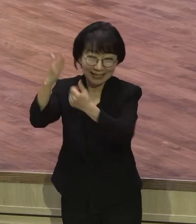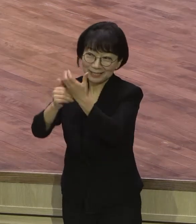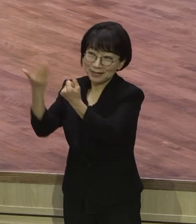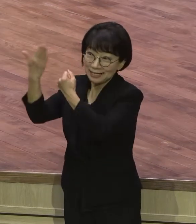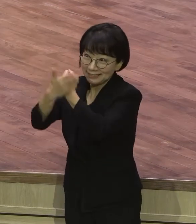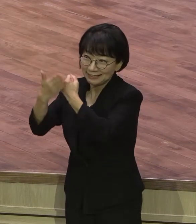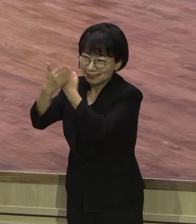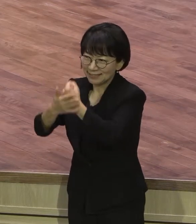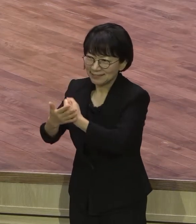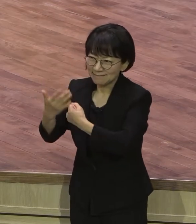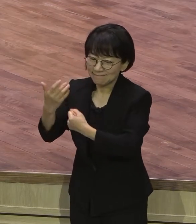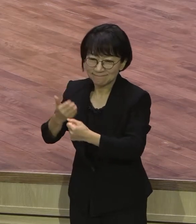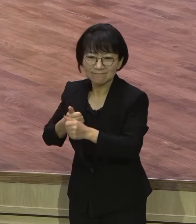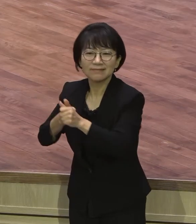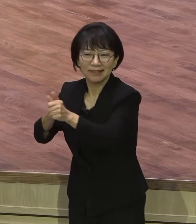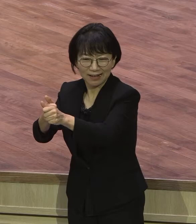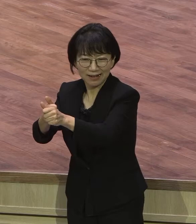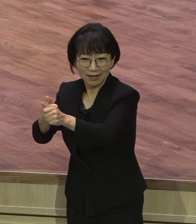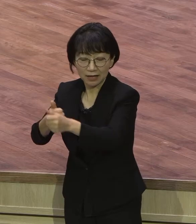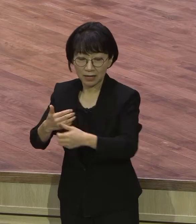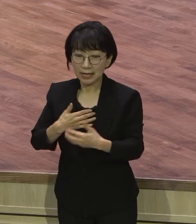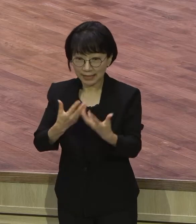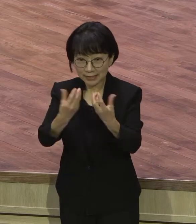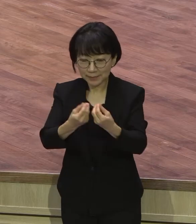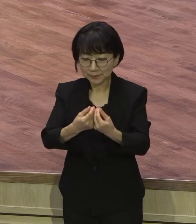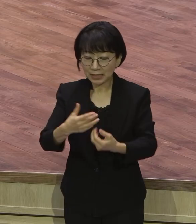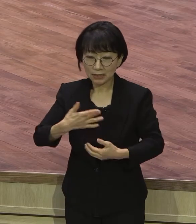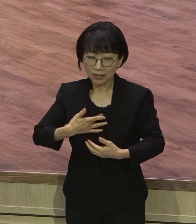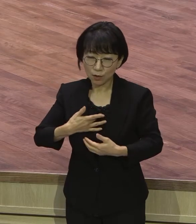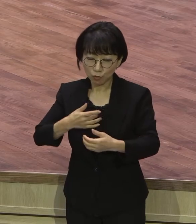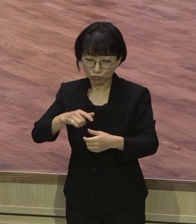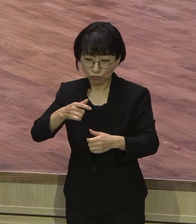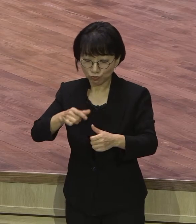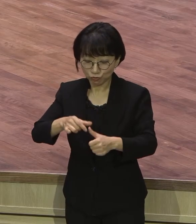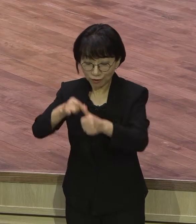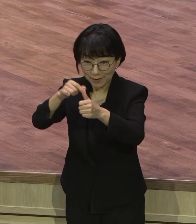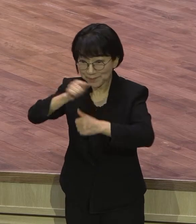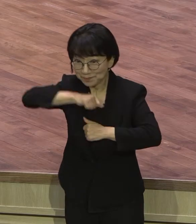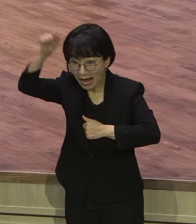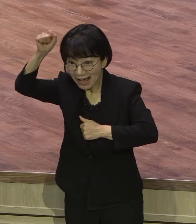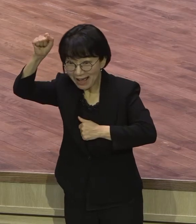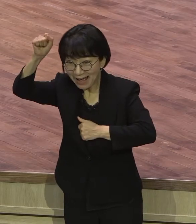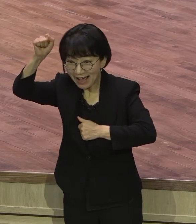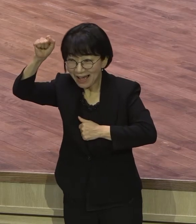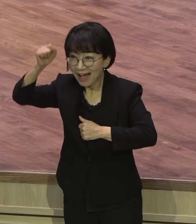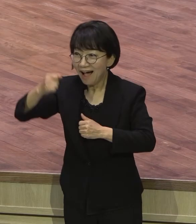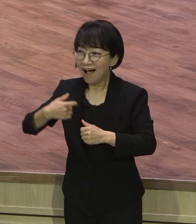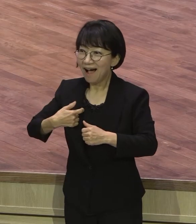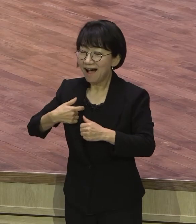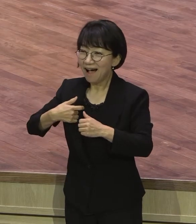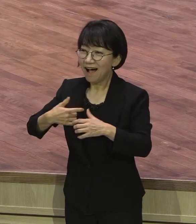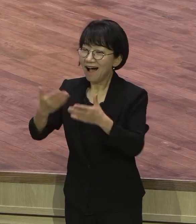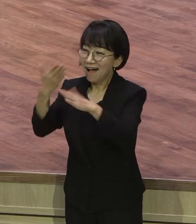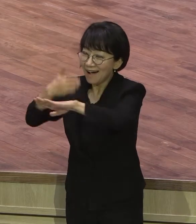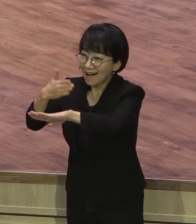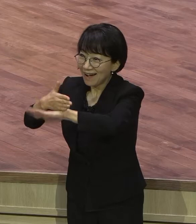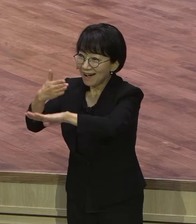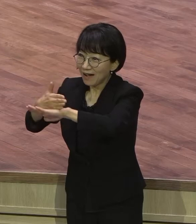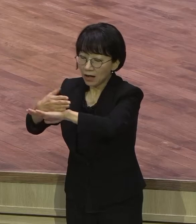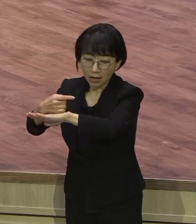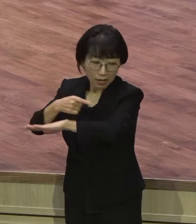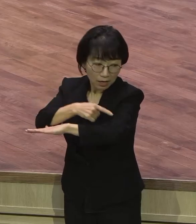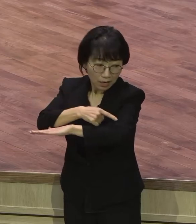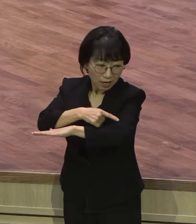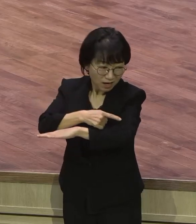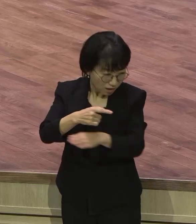사람. 오히려 먼저 구원받은 사람은요 감사하고 아직도 복음 못 받은 사람들을 볼 때 유리 방황하는